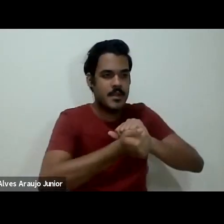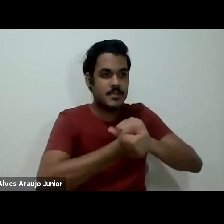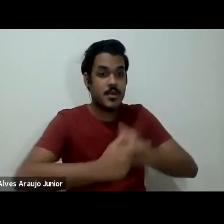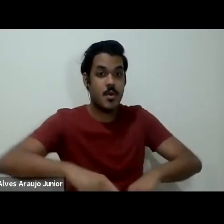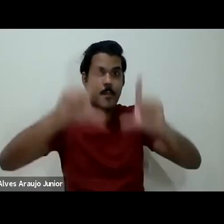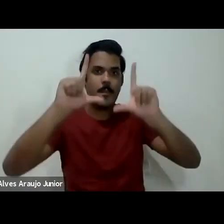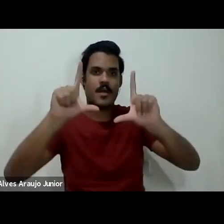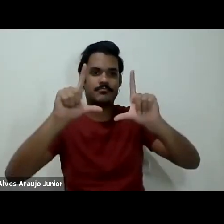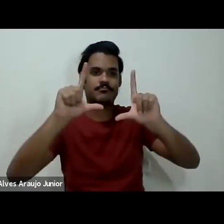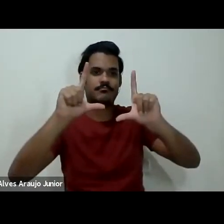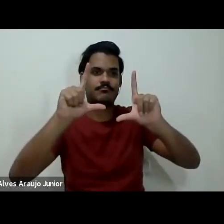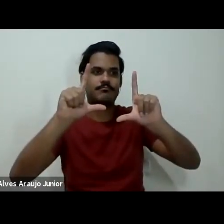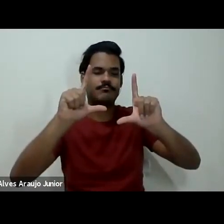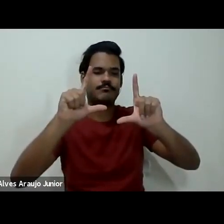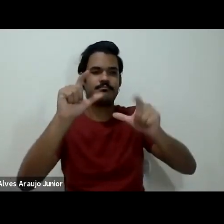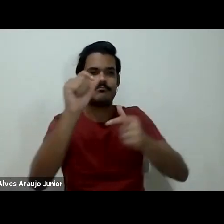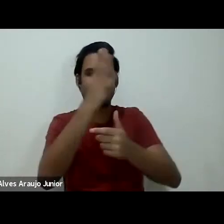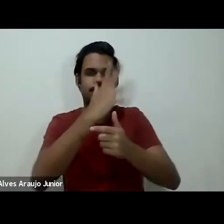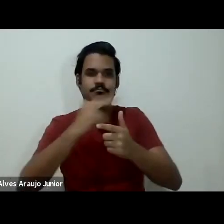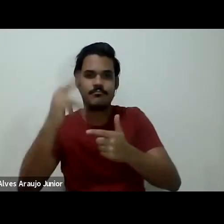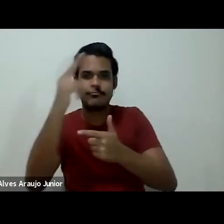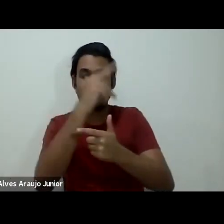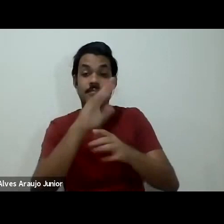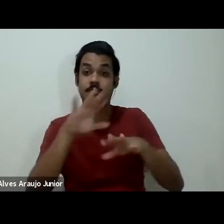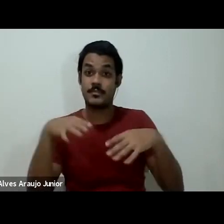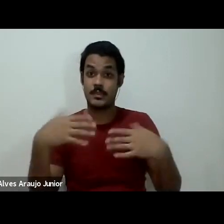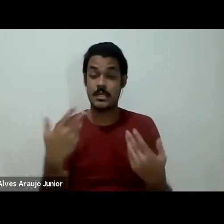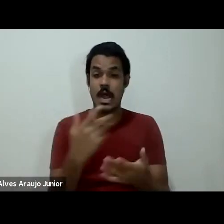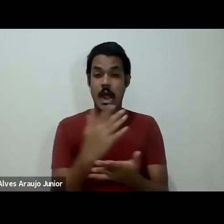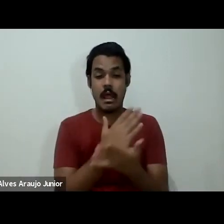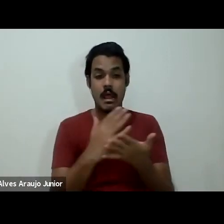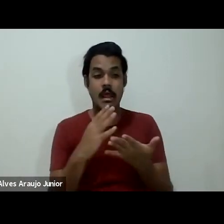da paisagem é creditada às